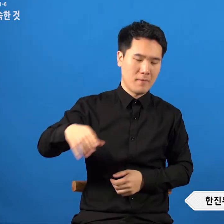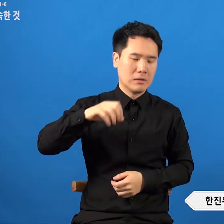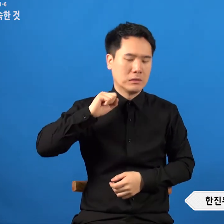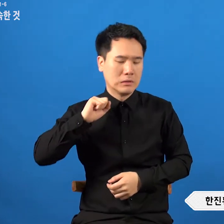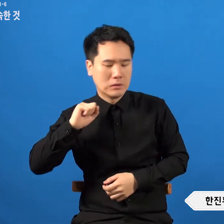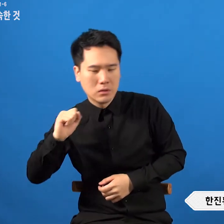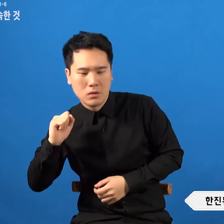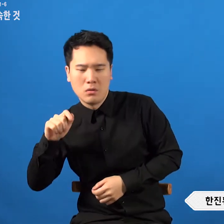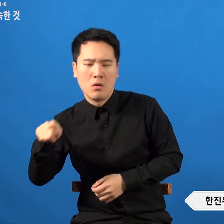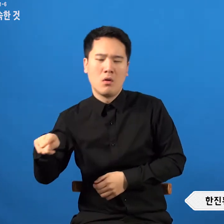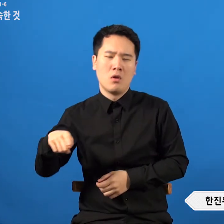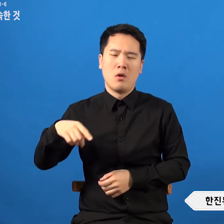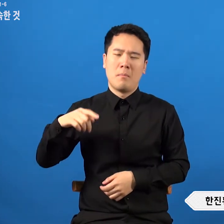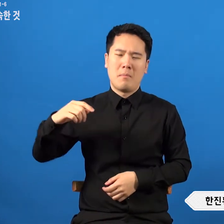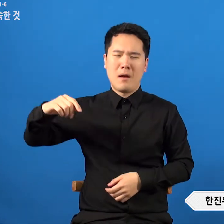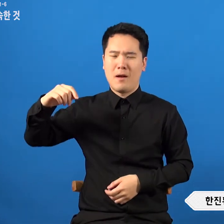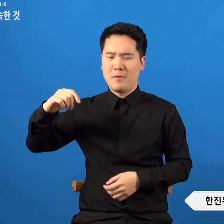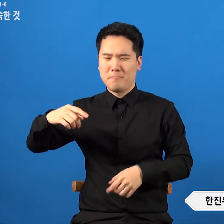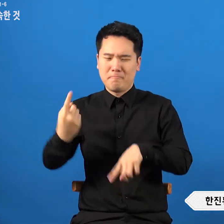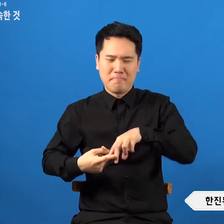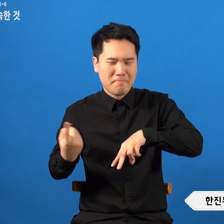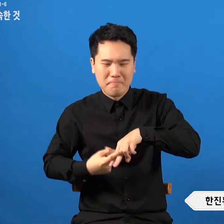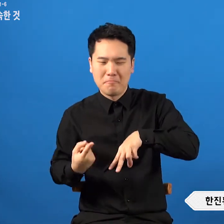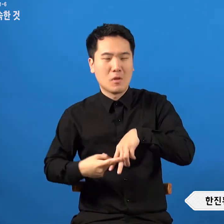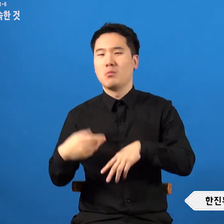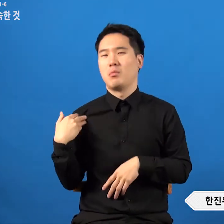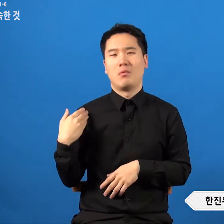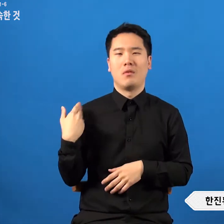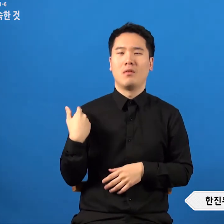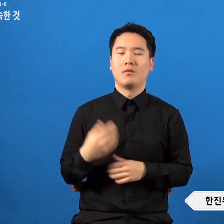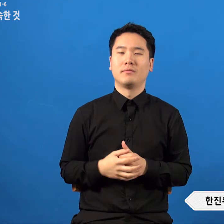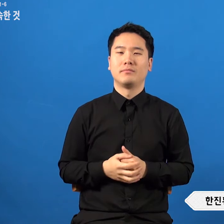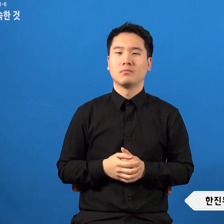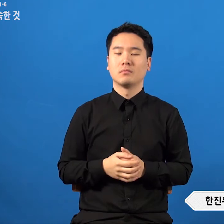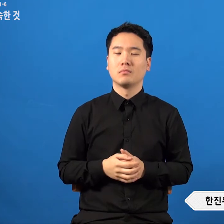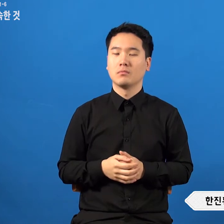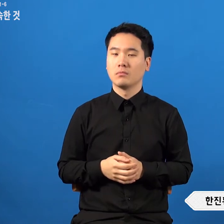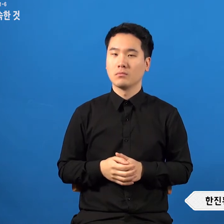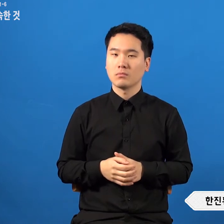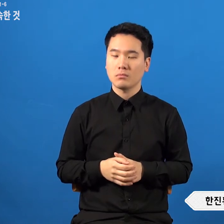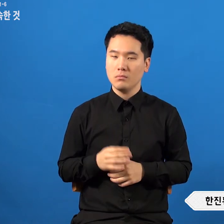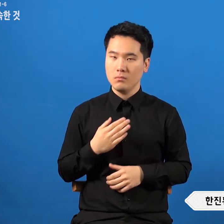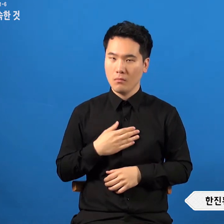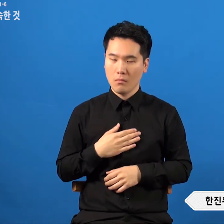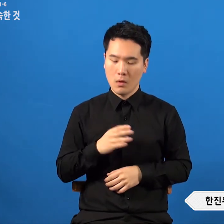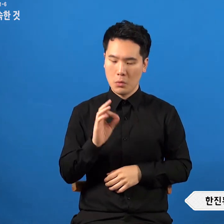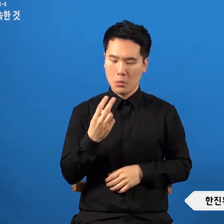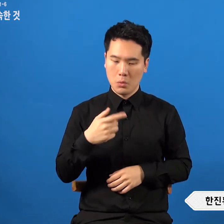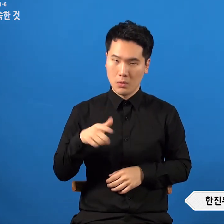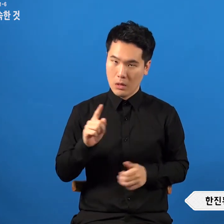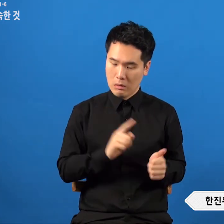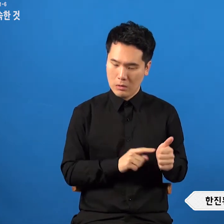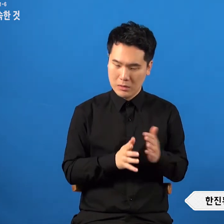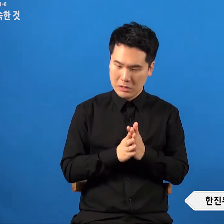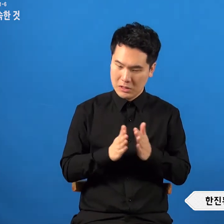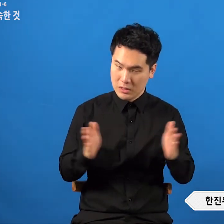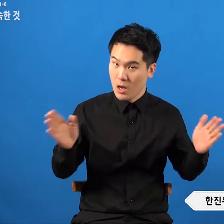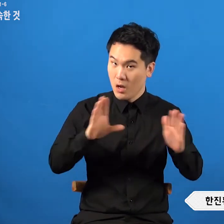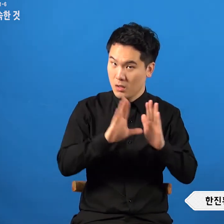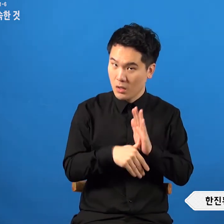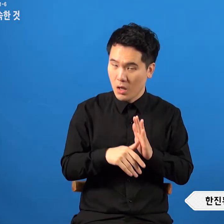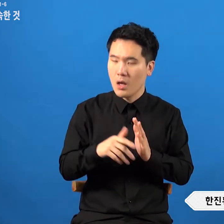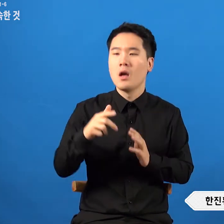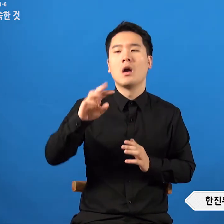수도 있습니다. 제가 요나서 강해 시작하면서 아수르 사람들은 아주 잔인하기